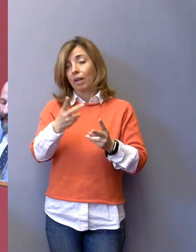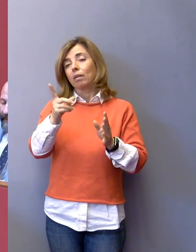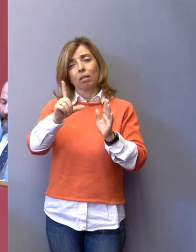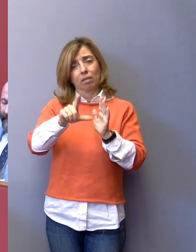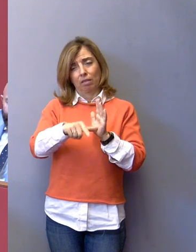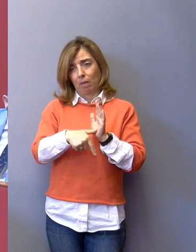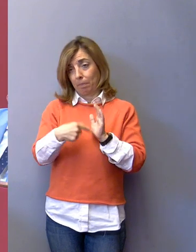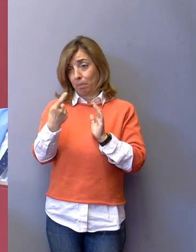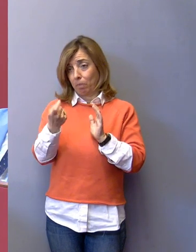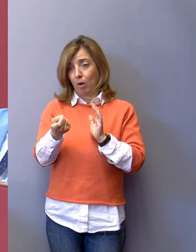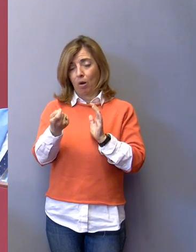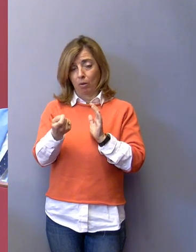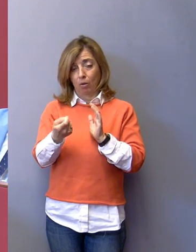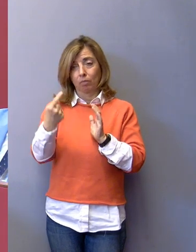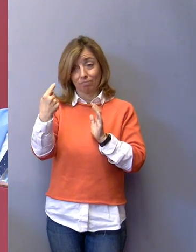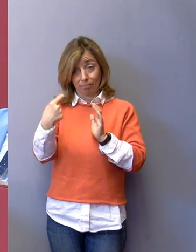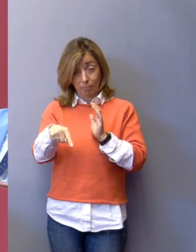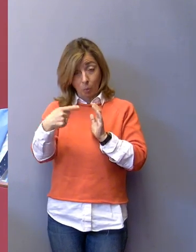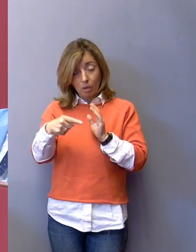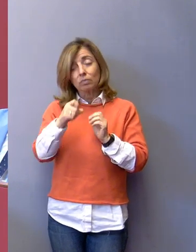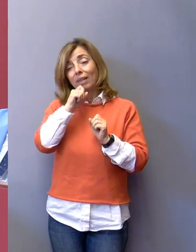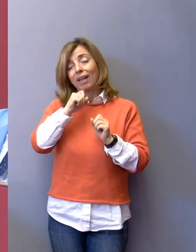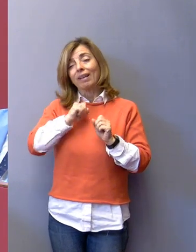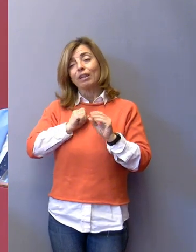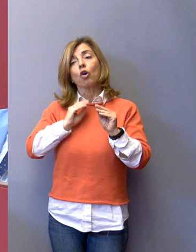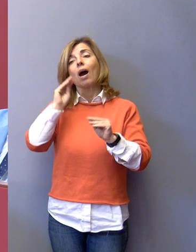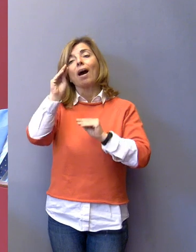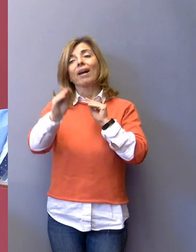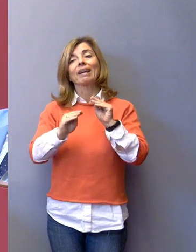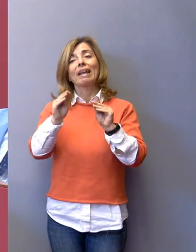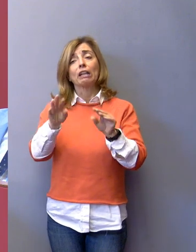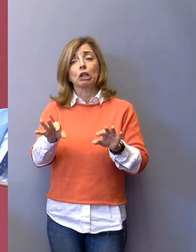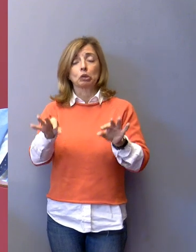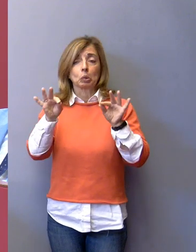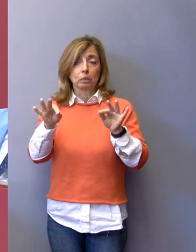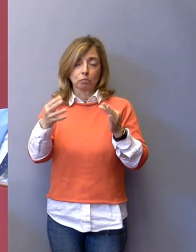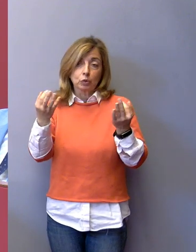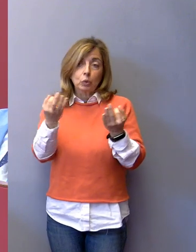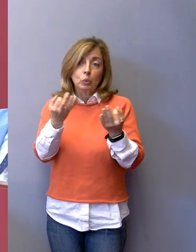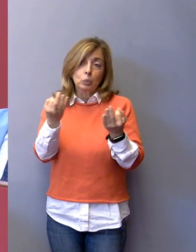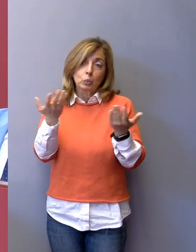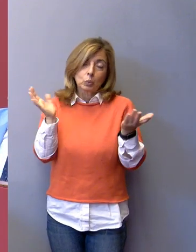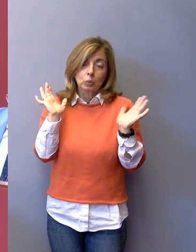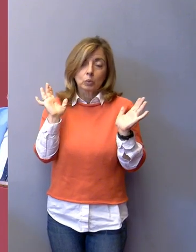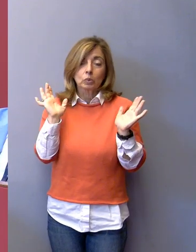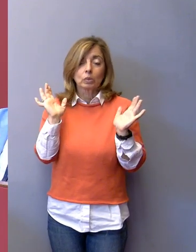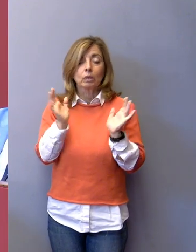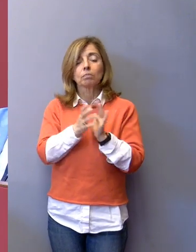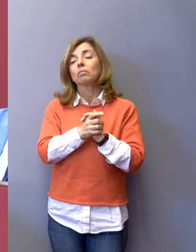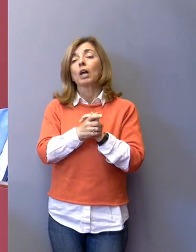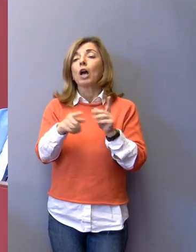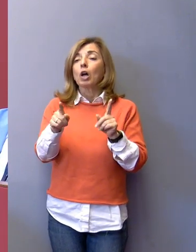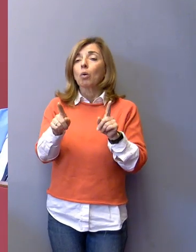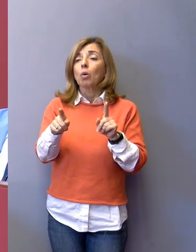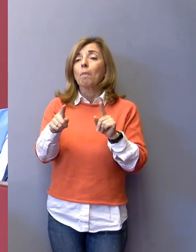quindi anche sotto questo profilo credo che la richiesta di sospensiva sia ragionevole non sia oggetto non sia tracciabile